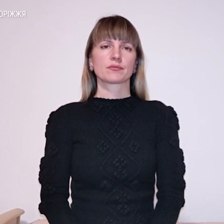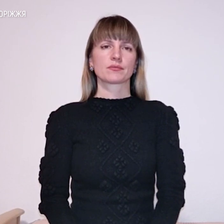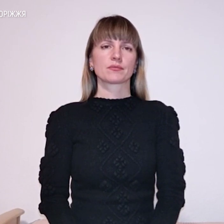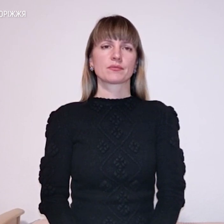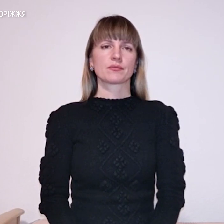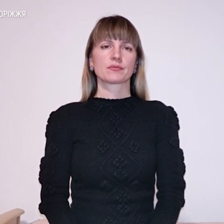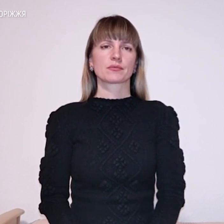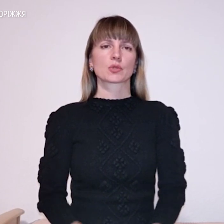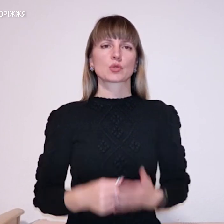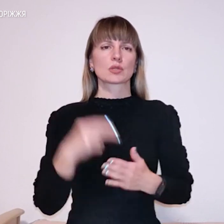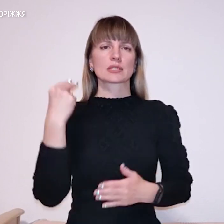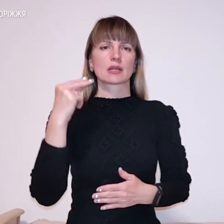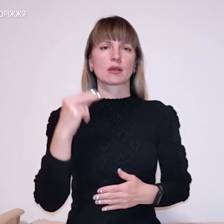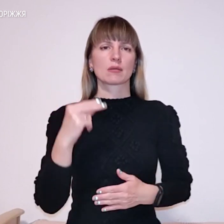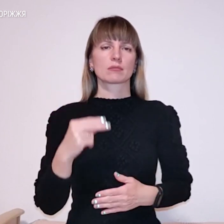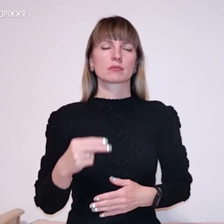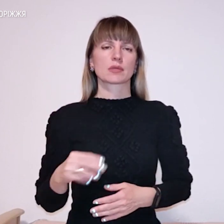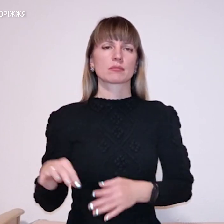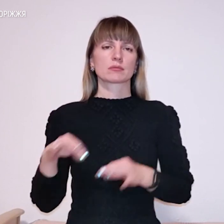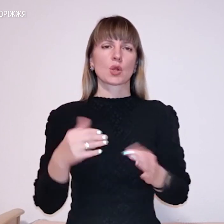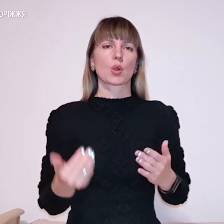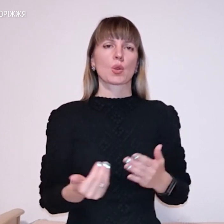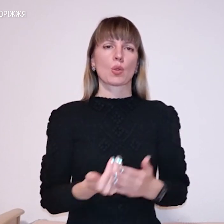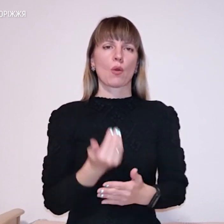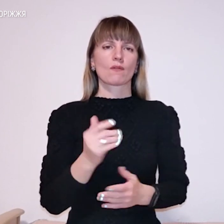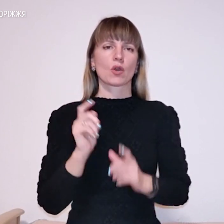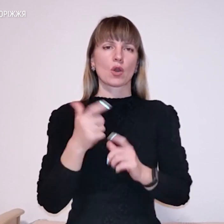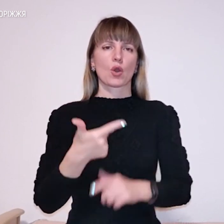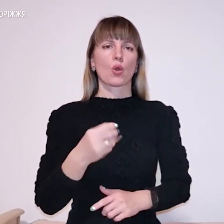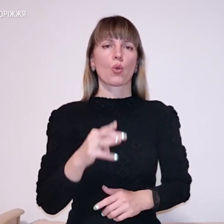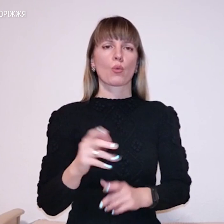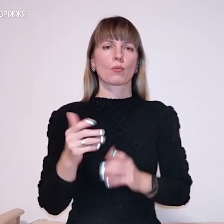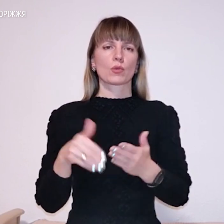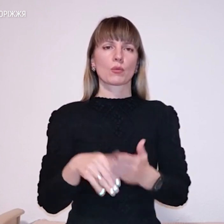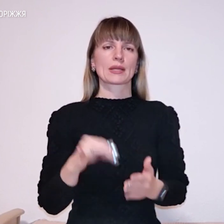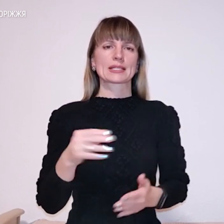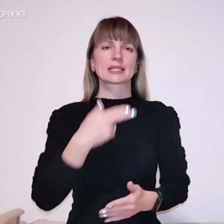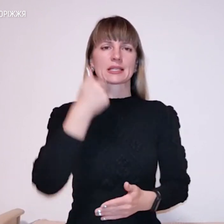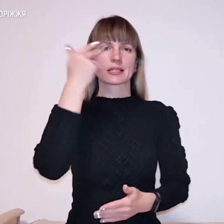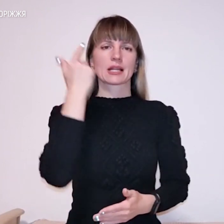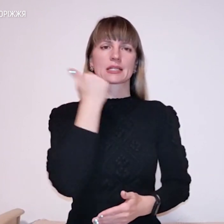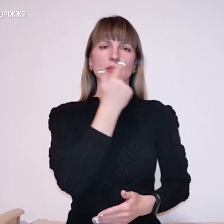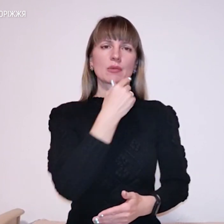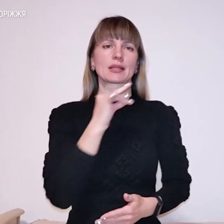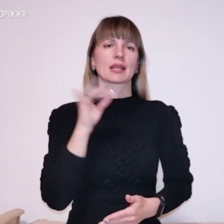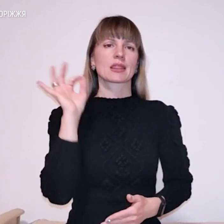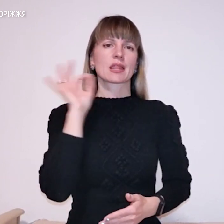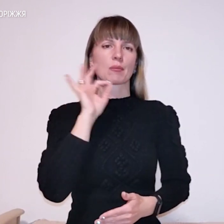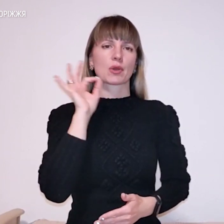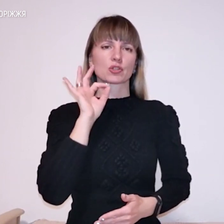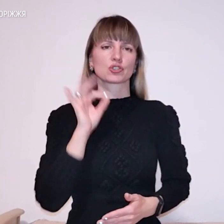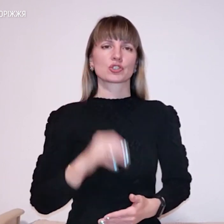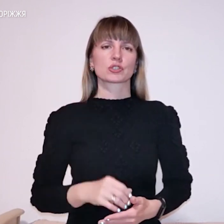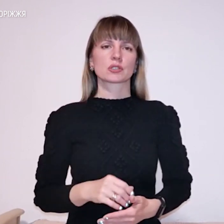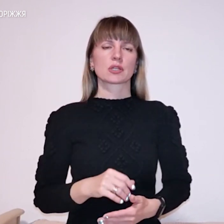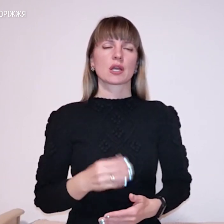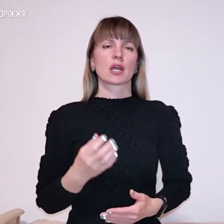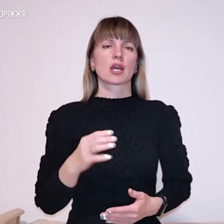До Запоріжжя надійшли чергові вантажі гуманітарної допомоги з Італії, Іспанії та Німеччини. Зокрема, жителі